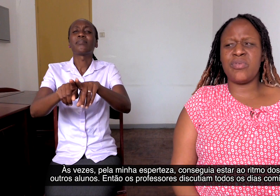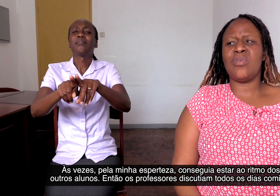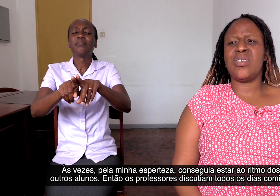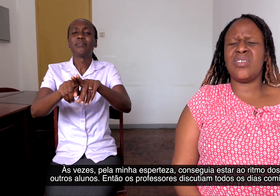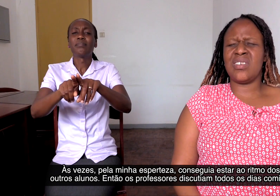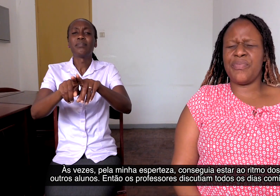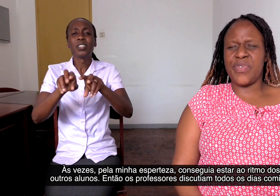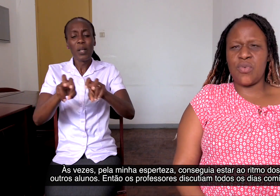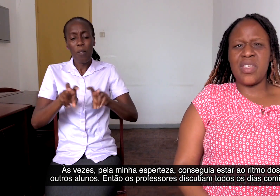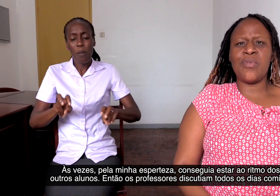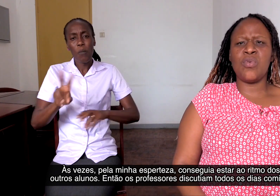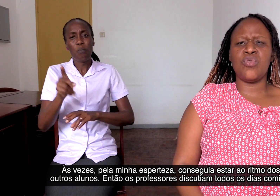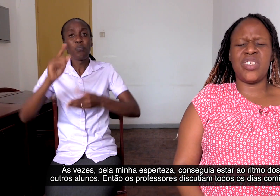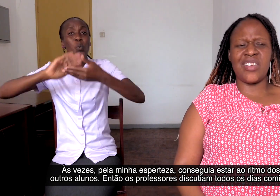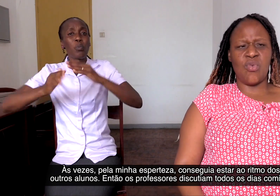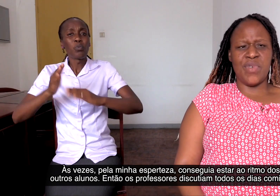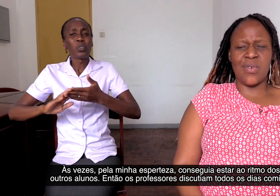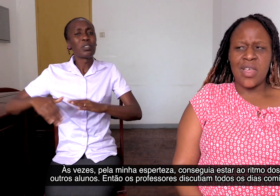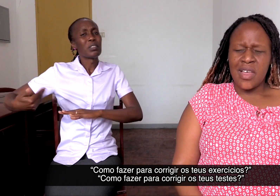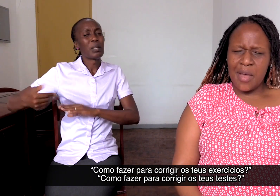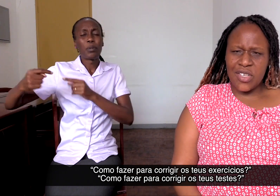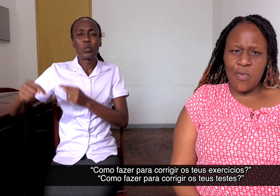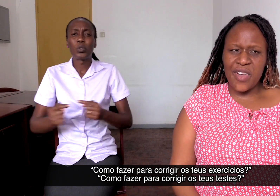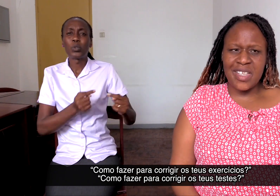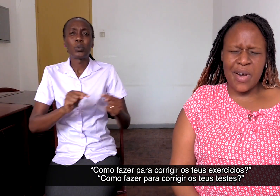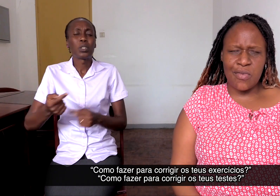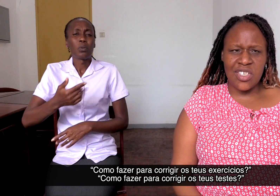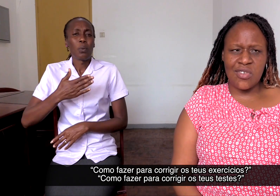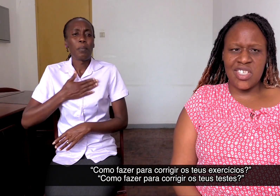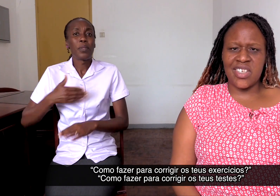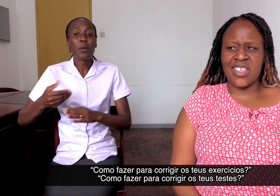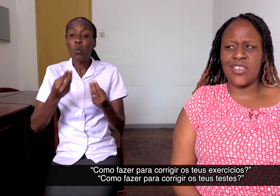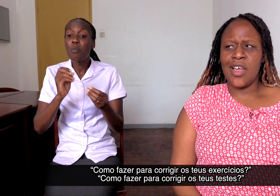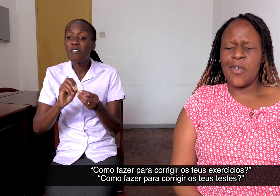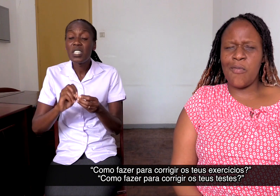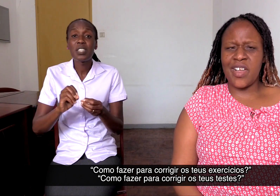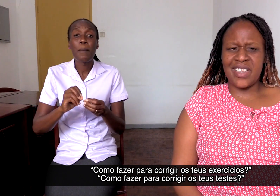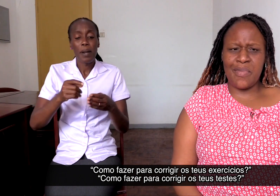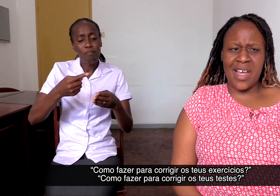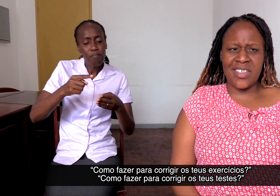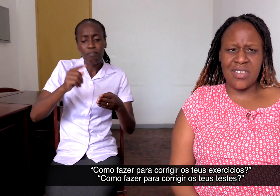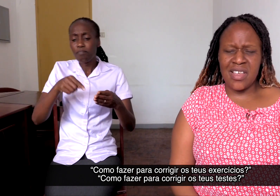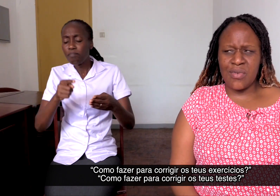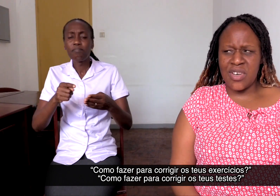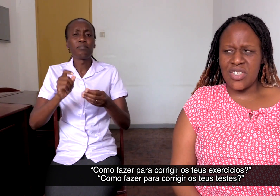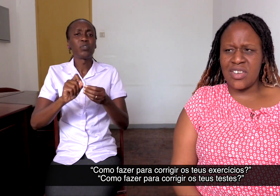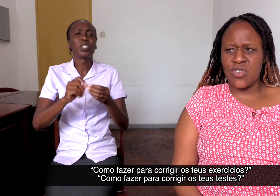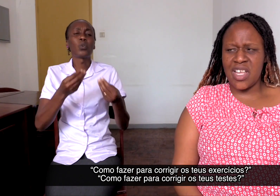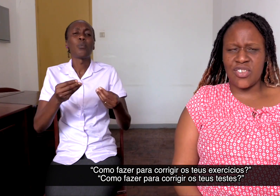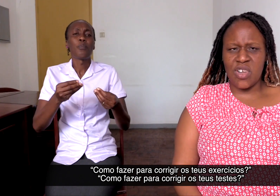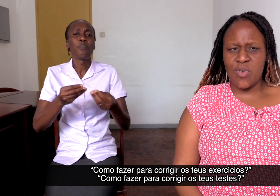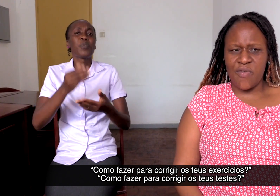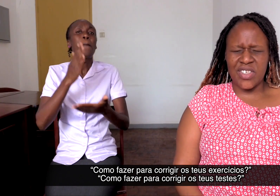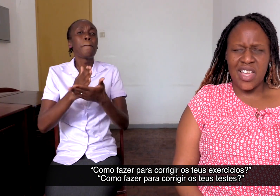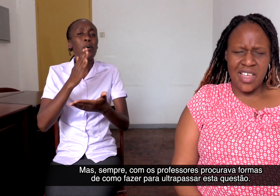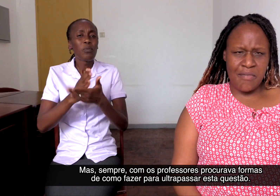Então os professores discutiam todos os dias comigo. Mas como fazer para corrigir teus exercícios? Como fazer para corrigir teus